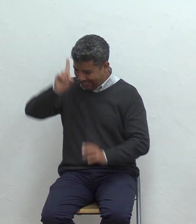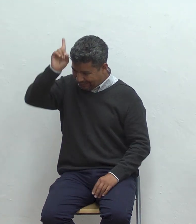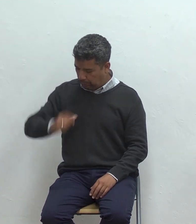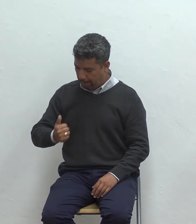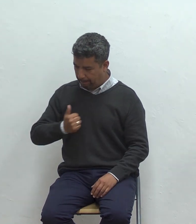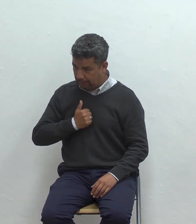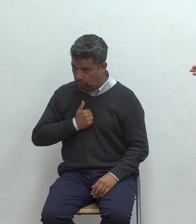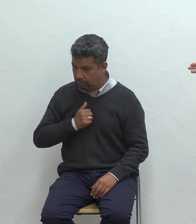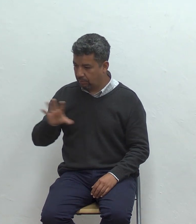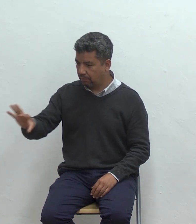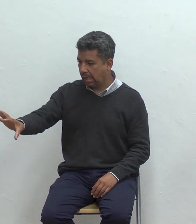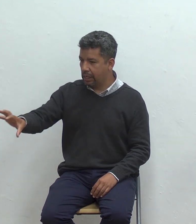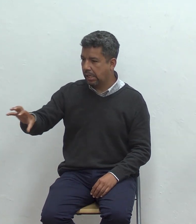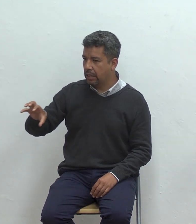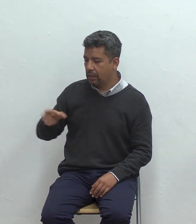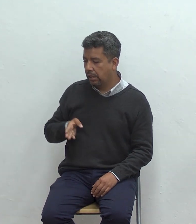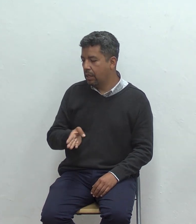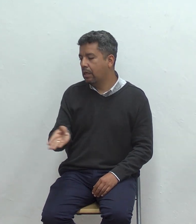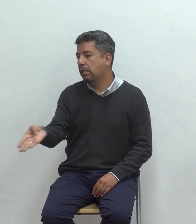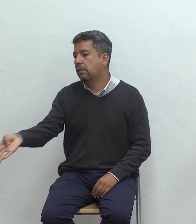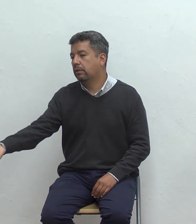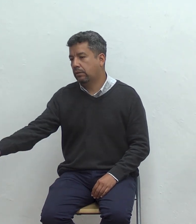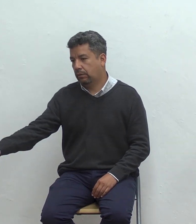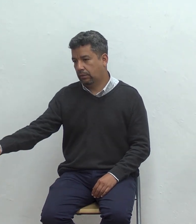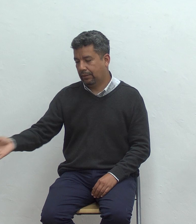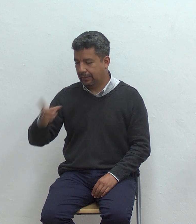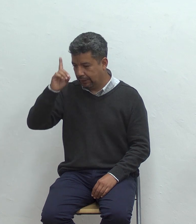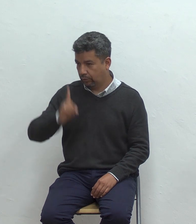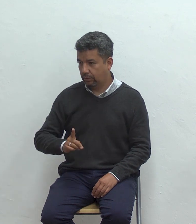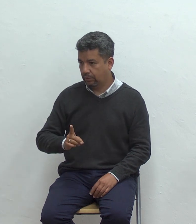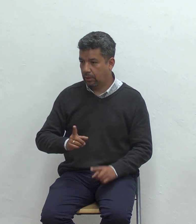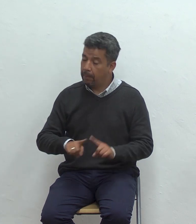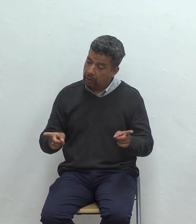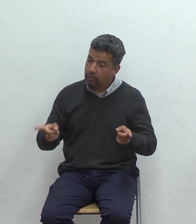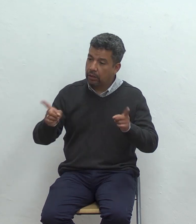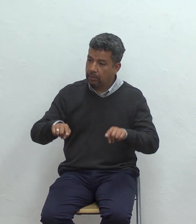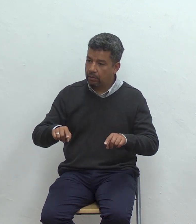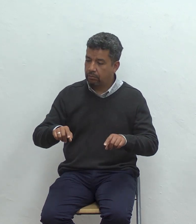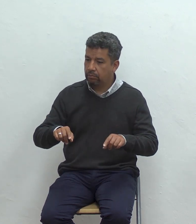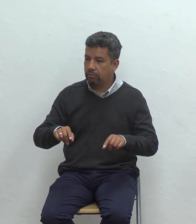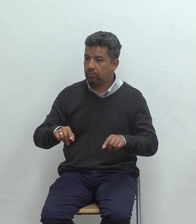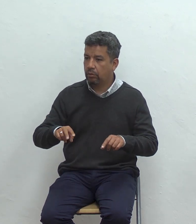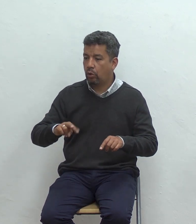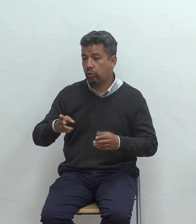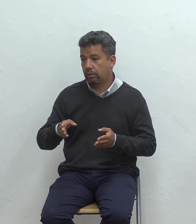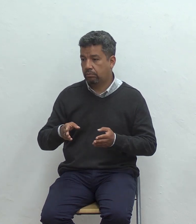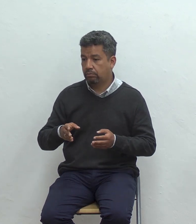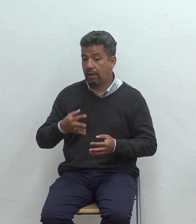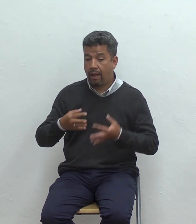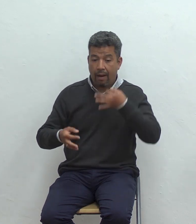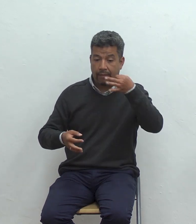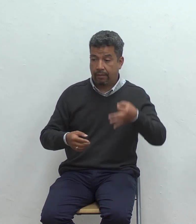voluntariamente tomar un camino diferente. Pero existe la otra opción ante la